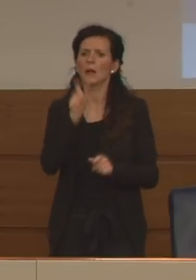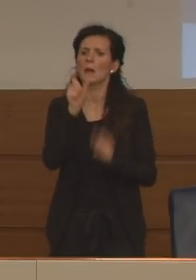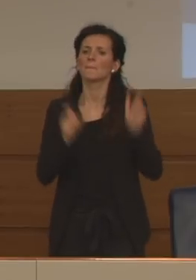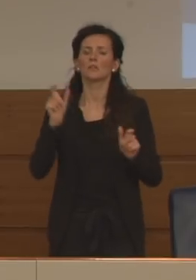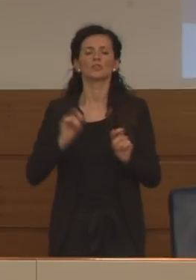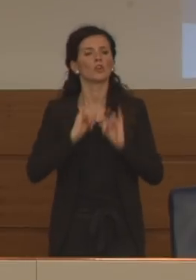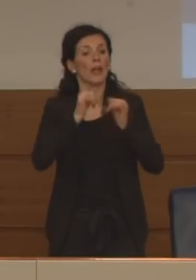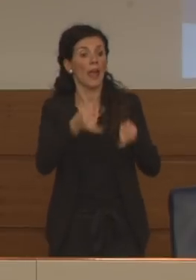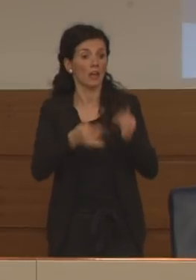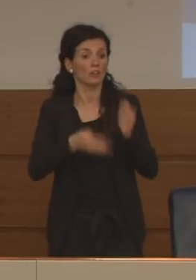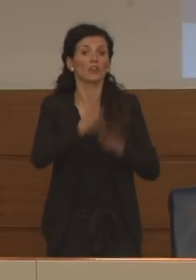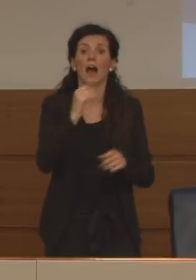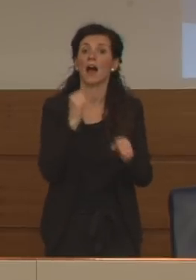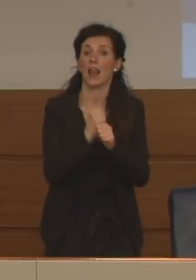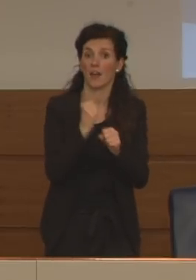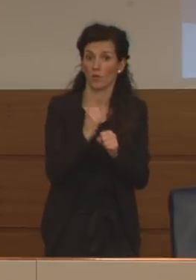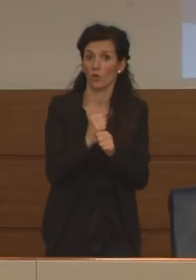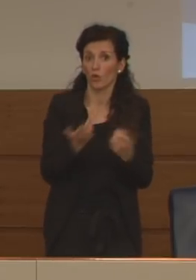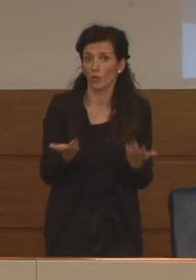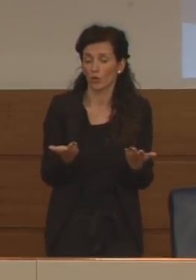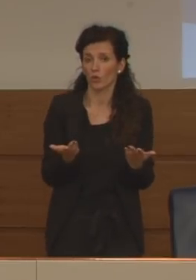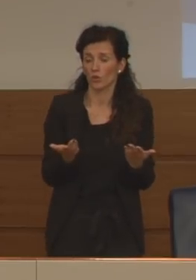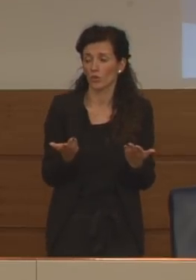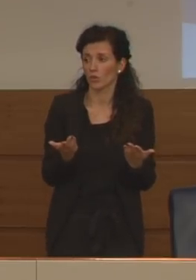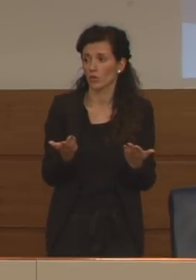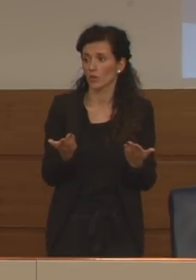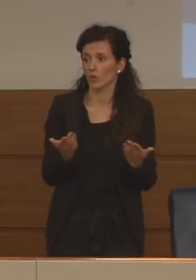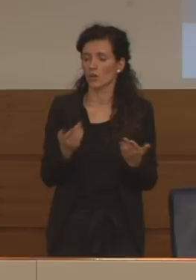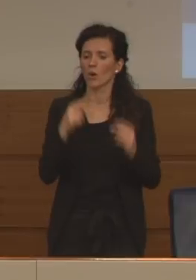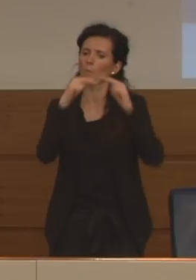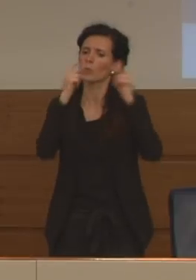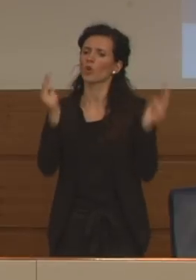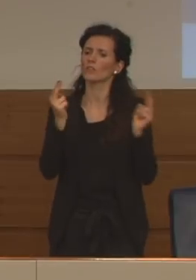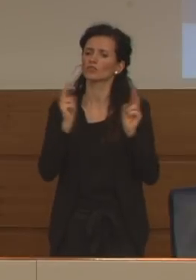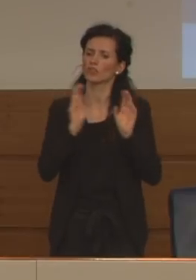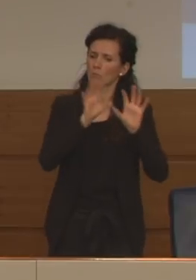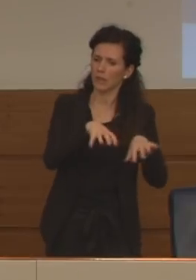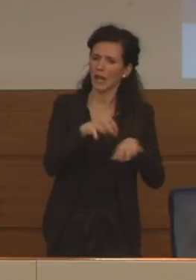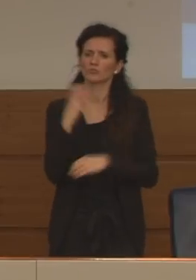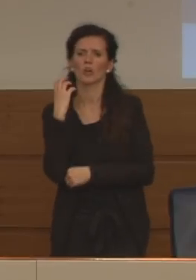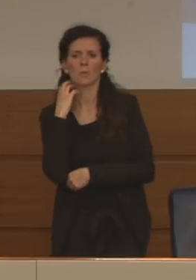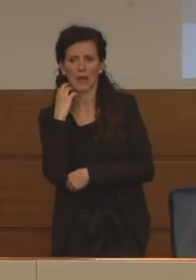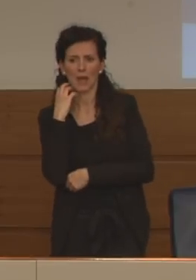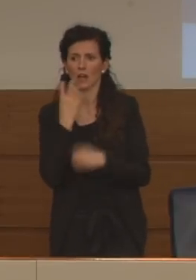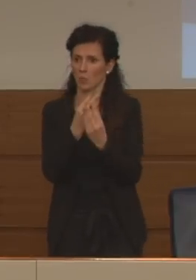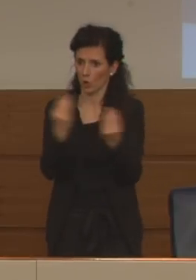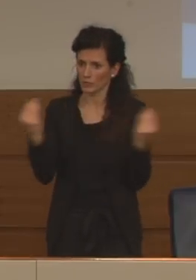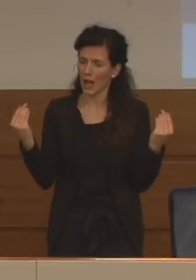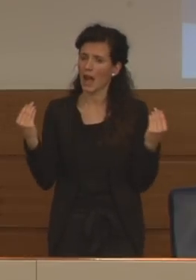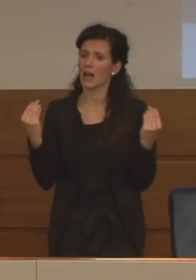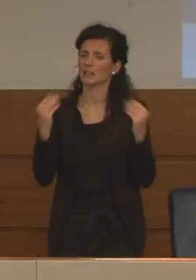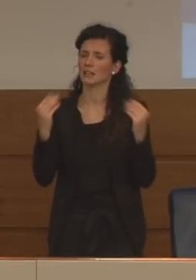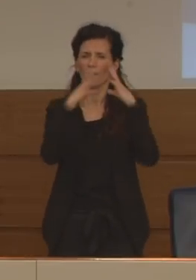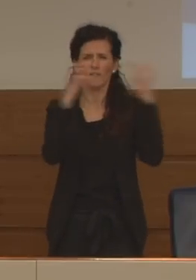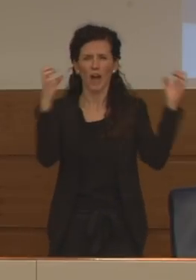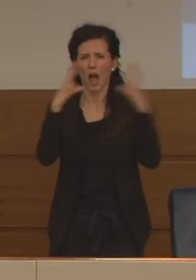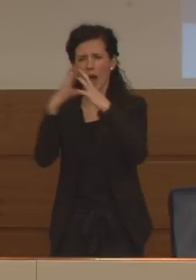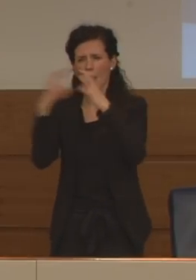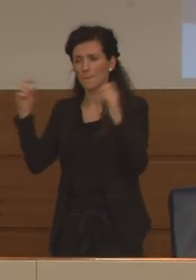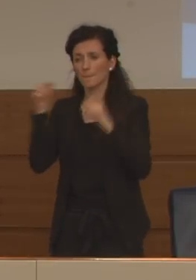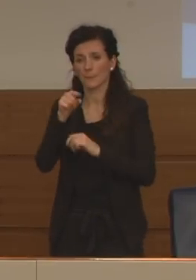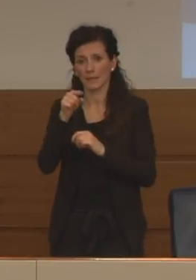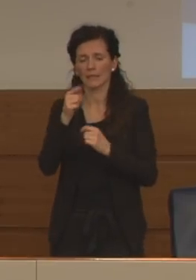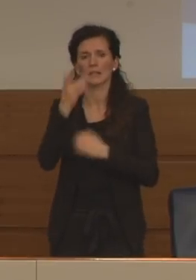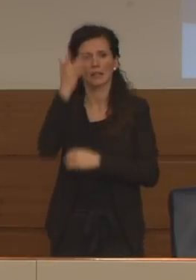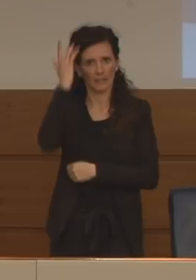perché vanno a lavorare in provincia di brescia di bergamo molte moltissime fabbriche che sono le più colpite